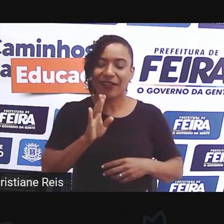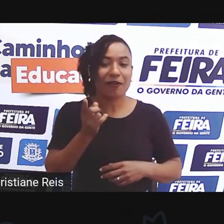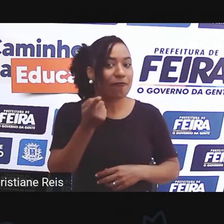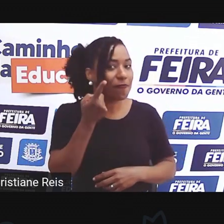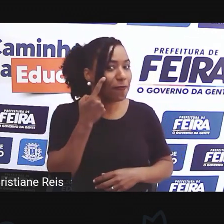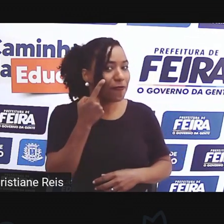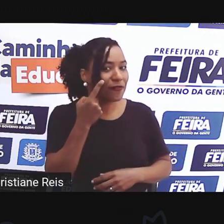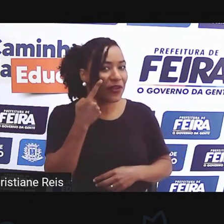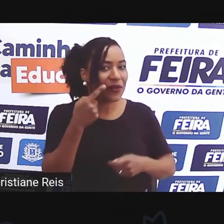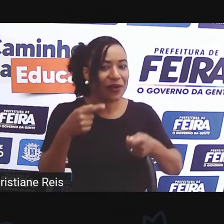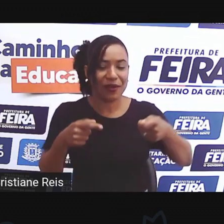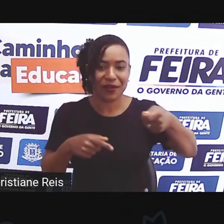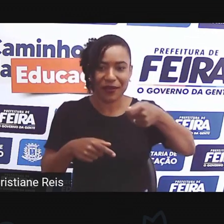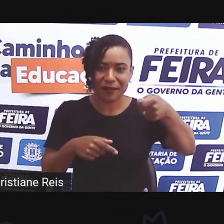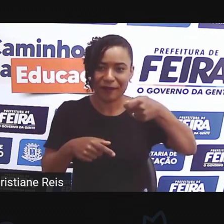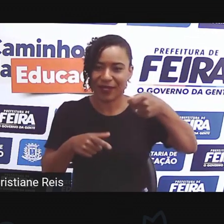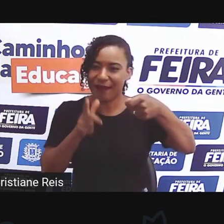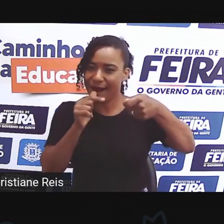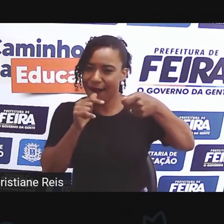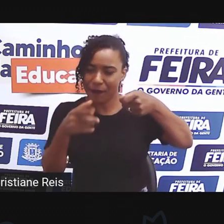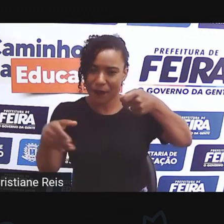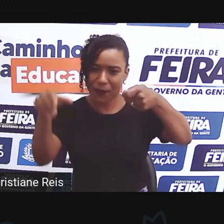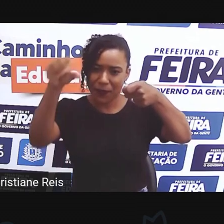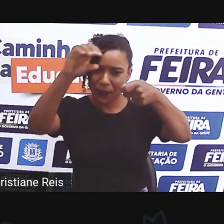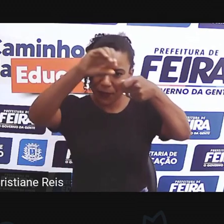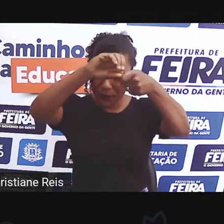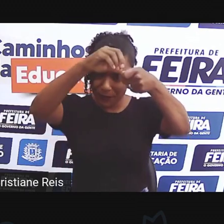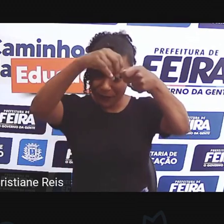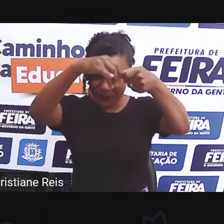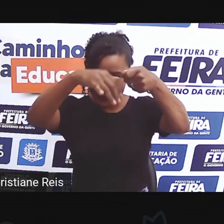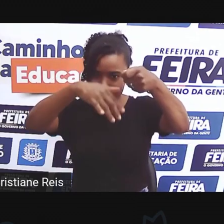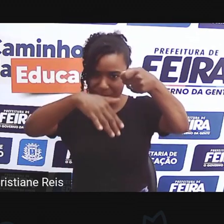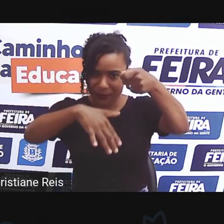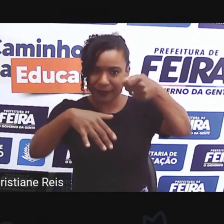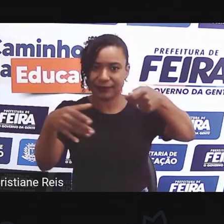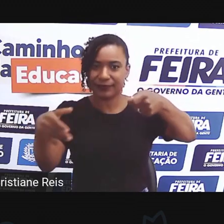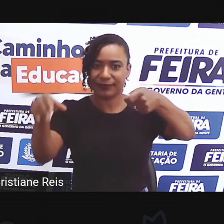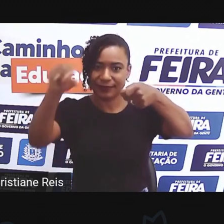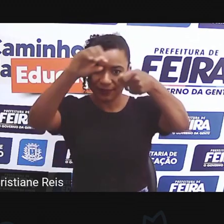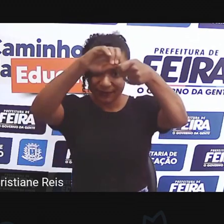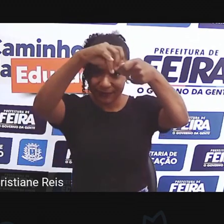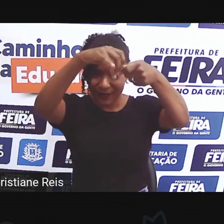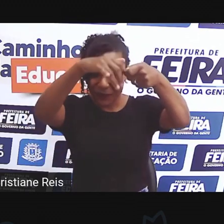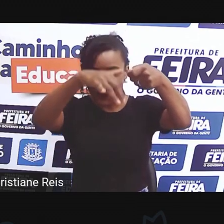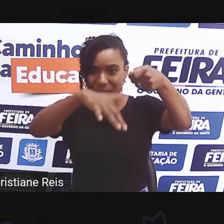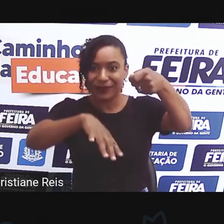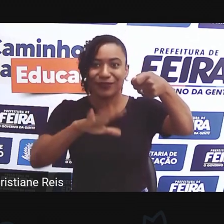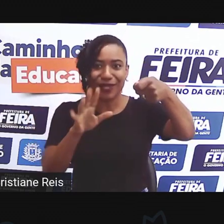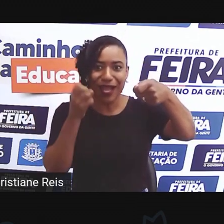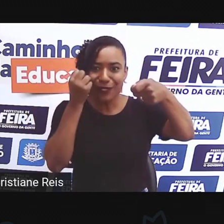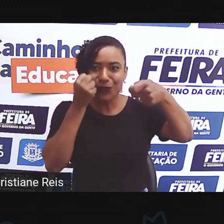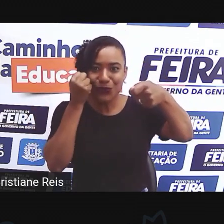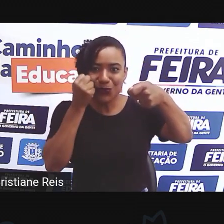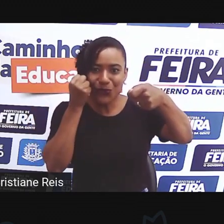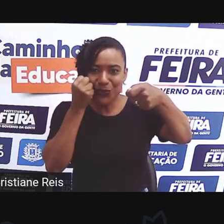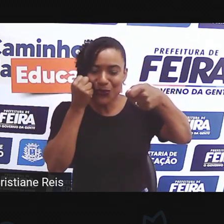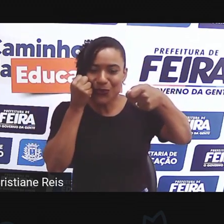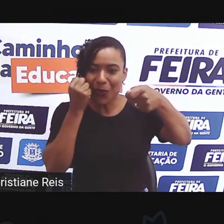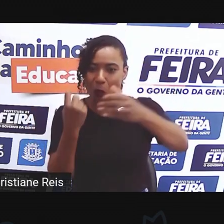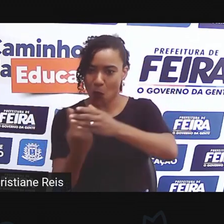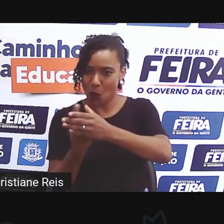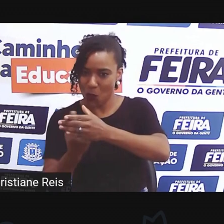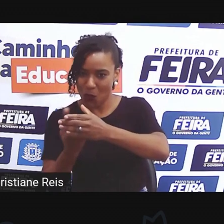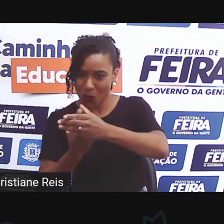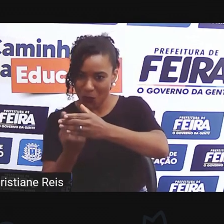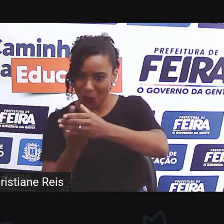na peneira, hein? Como será que a água cai na peneira? Quem é que já peneirou um suco? Já viram como é